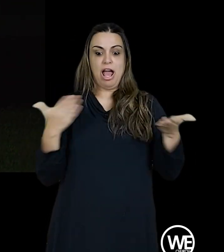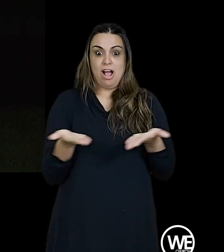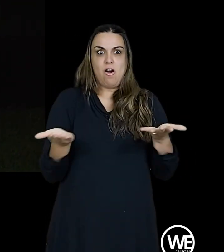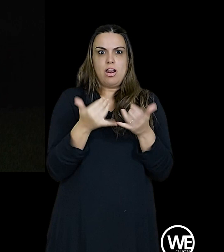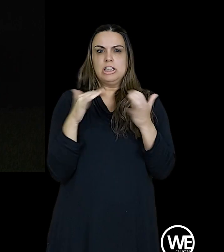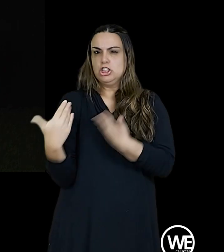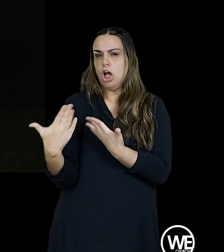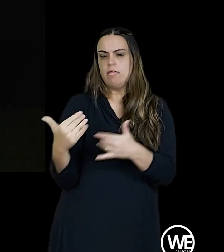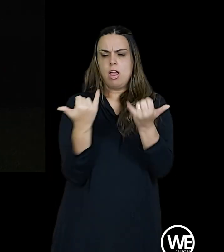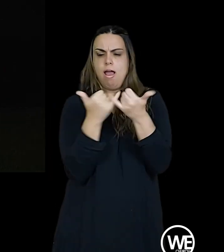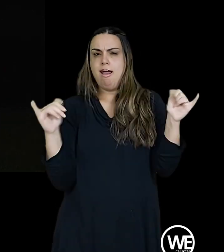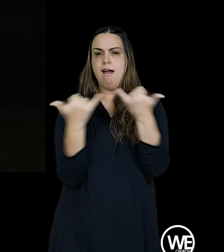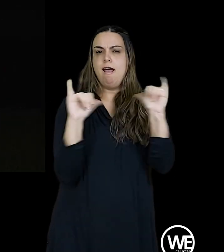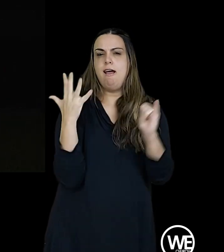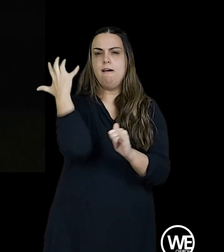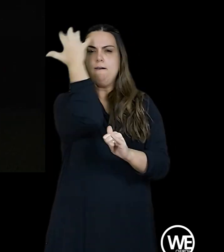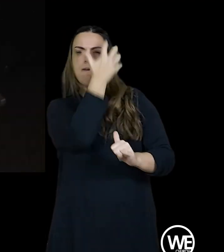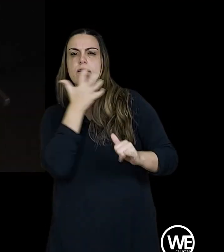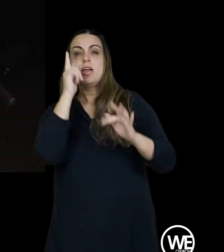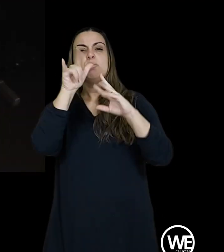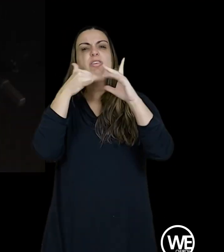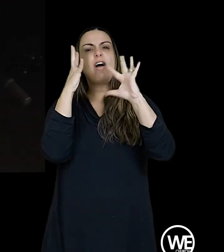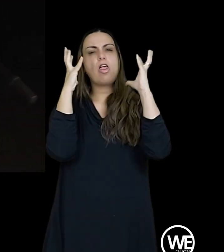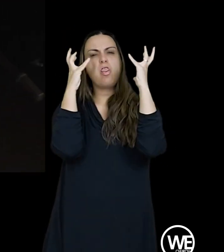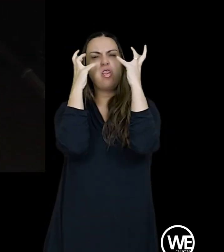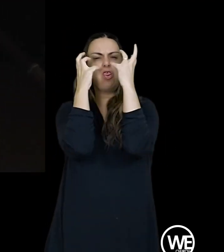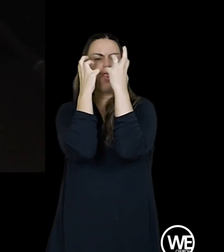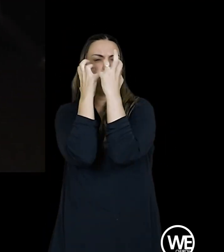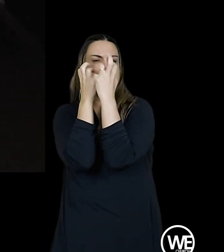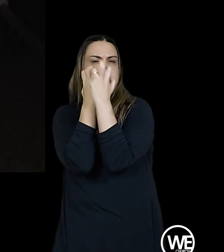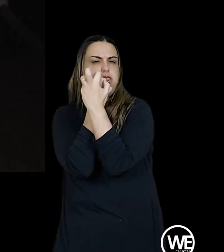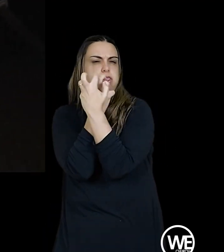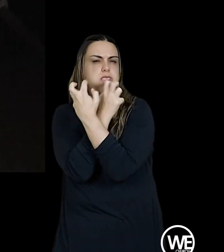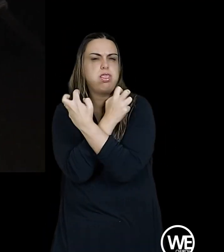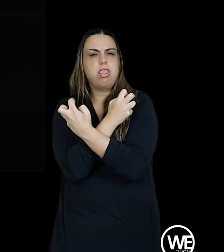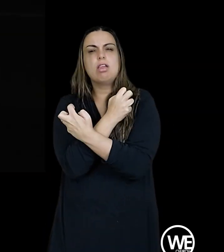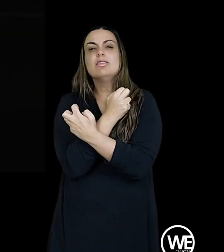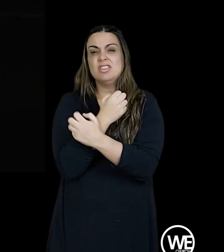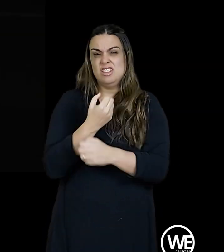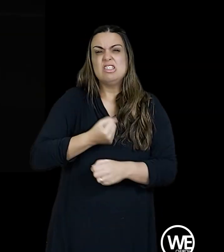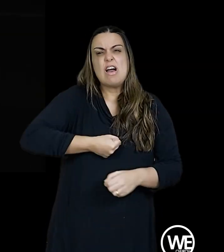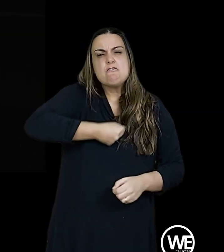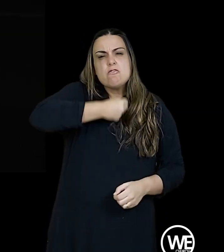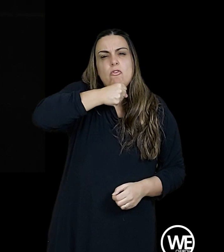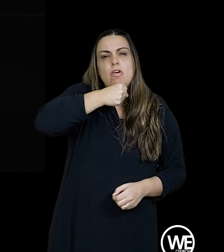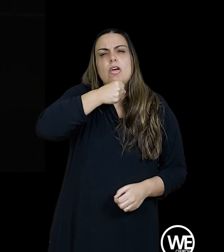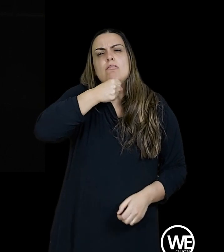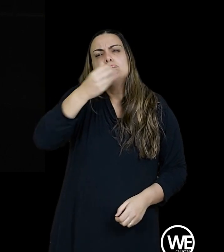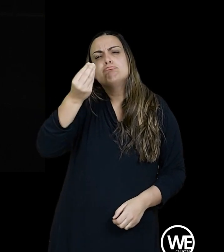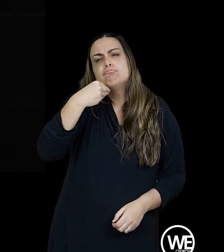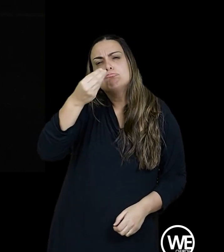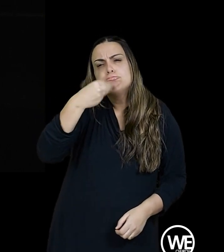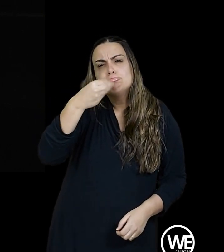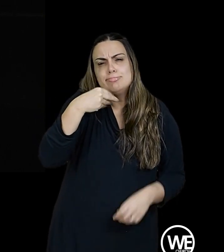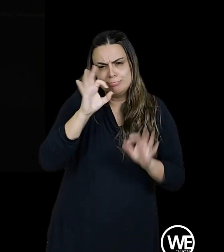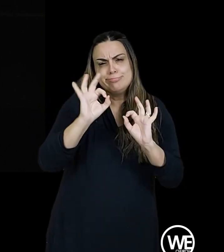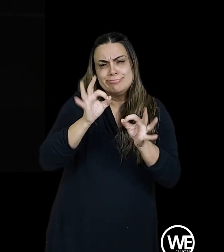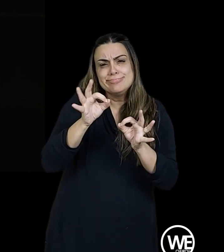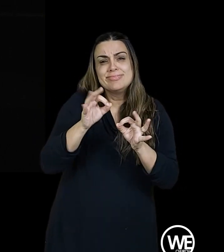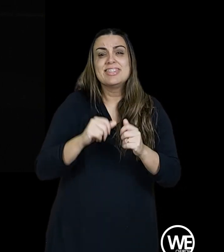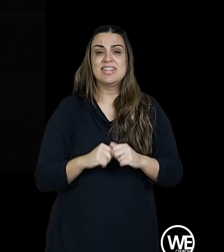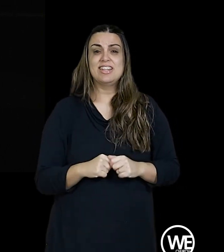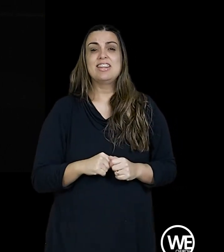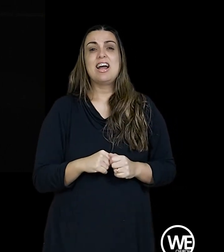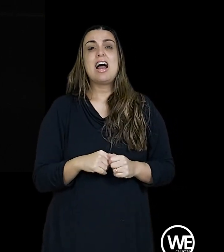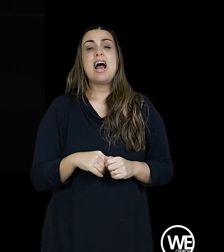vai passar, a beleza vai passar. Na verdade, aqui a palavra se corrompa, quando o texto fala, no